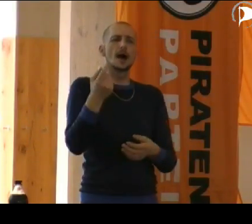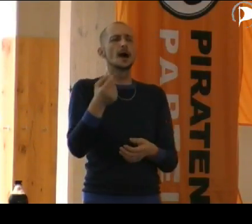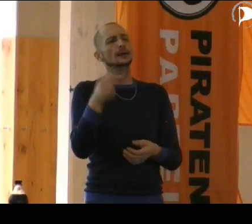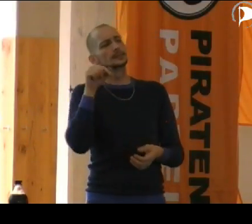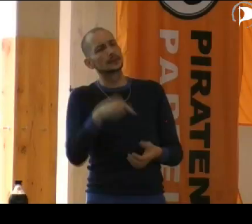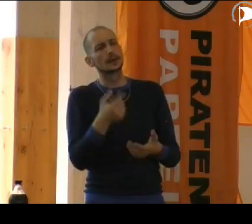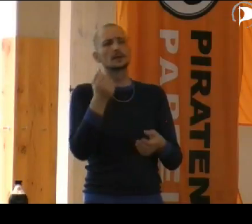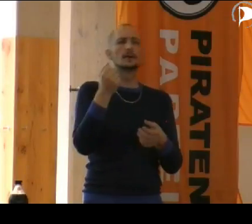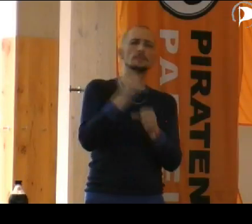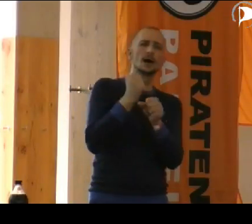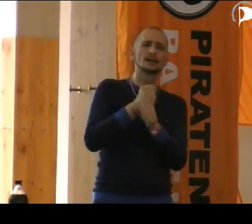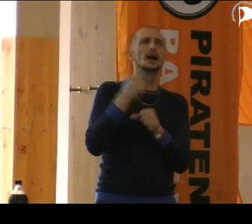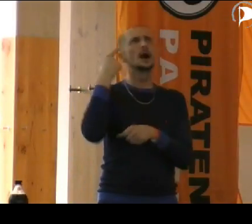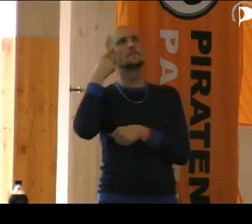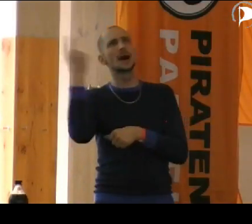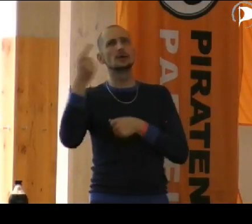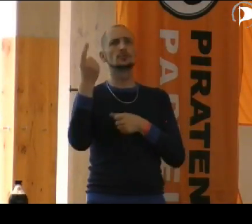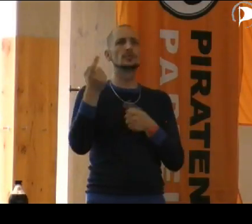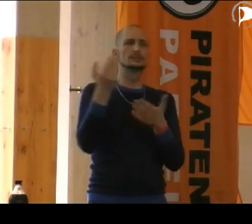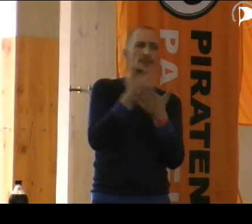wenn ihr fragen habt